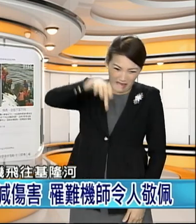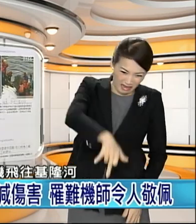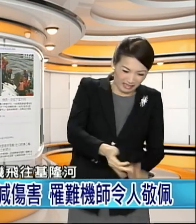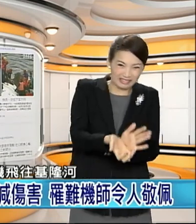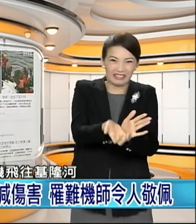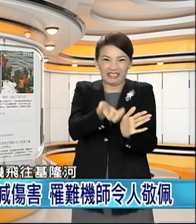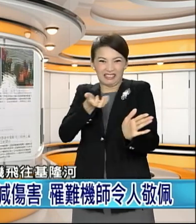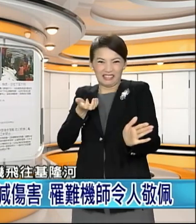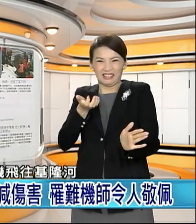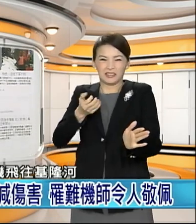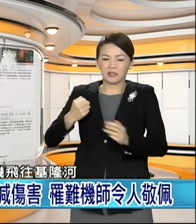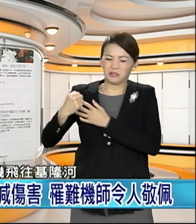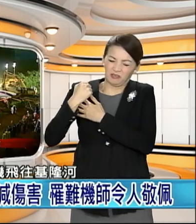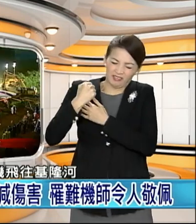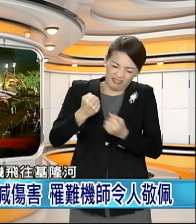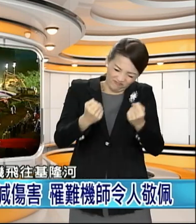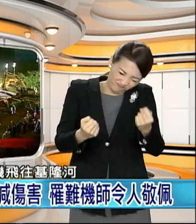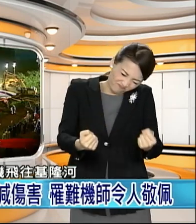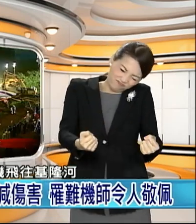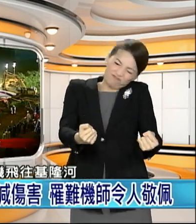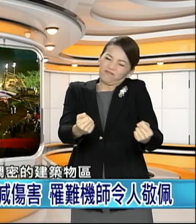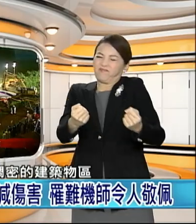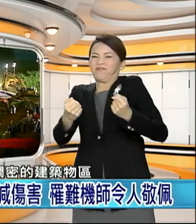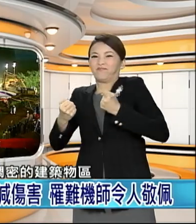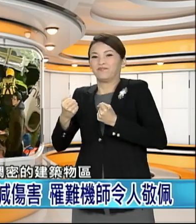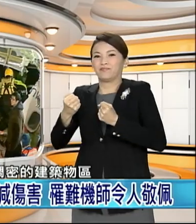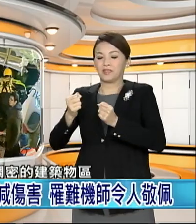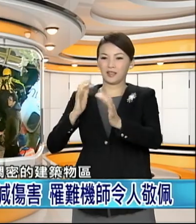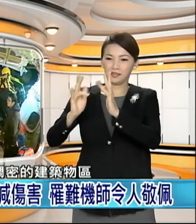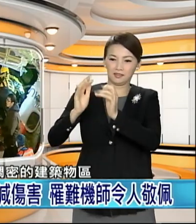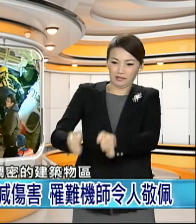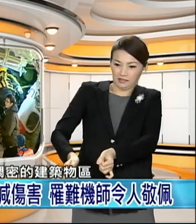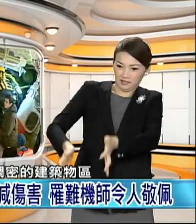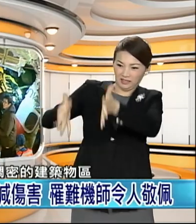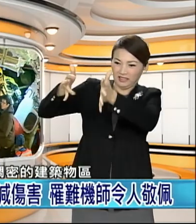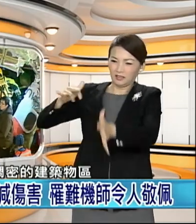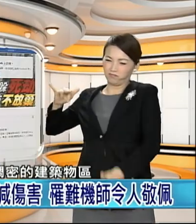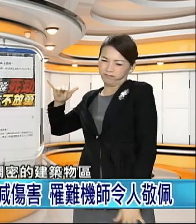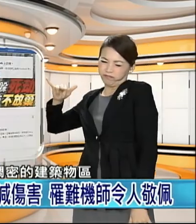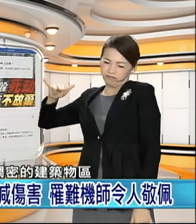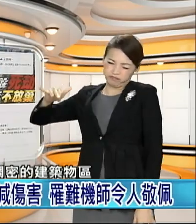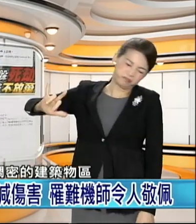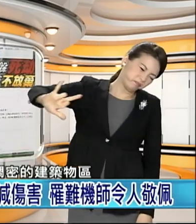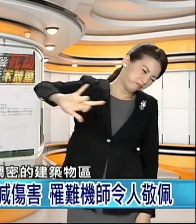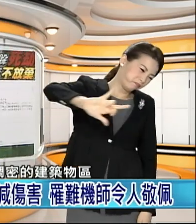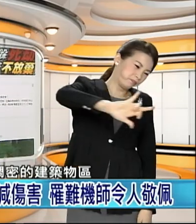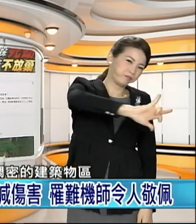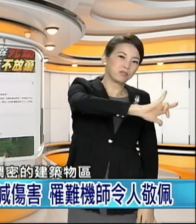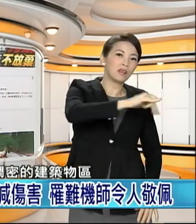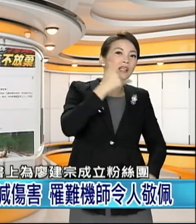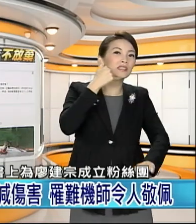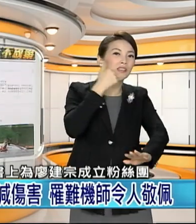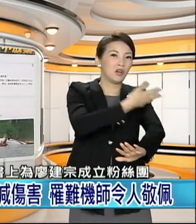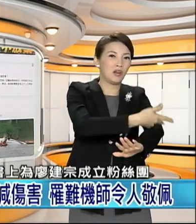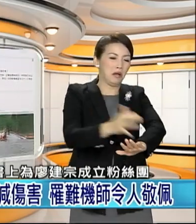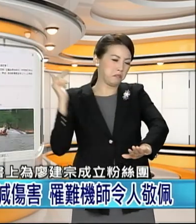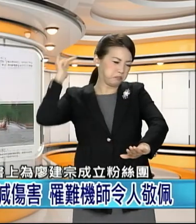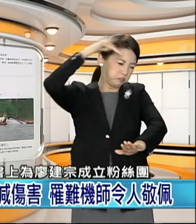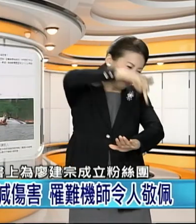将飞机飞往基隆河，避开了人口稠密的建筑物区。网友在脸书